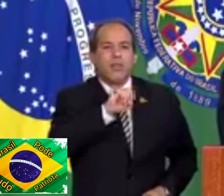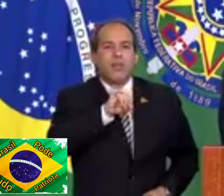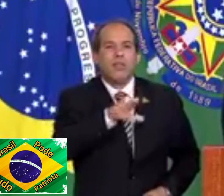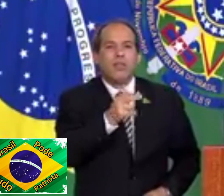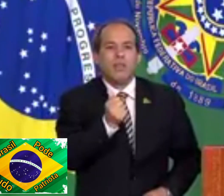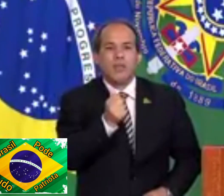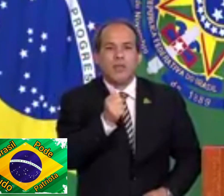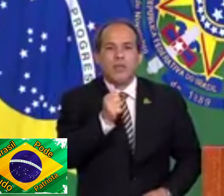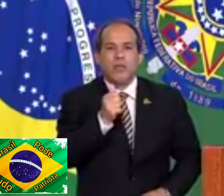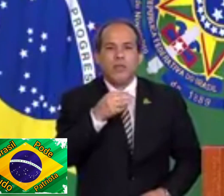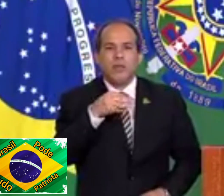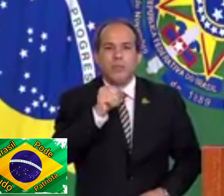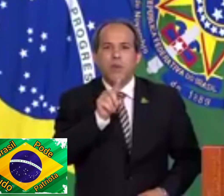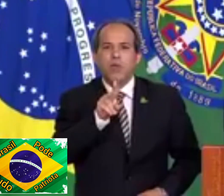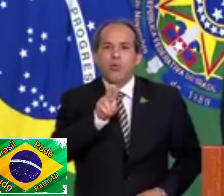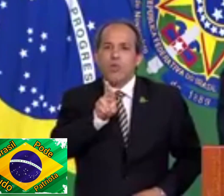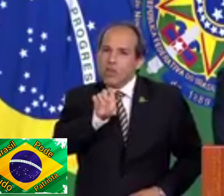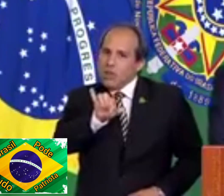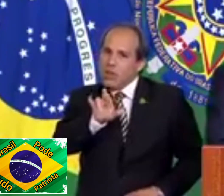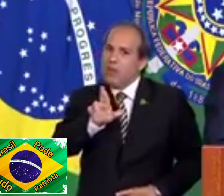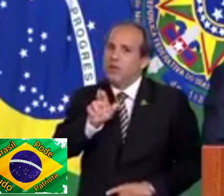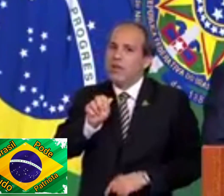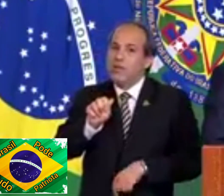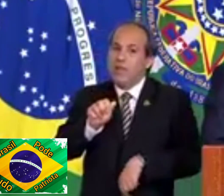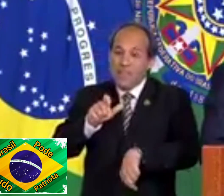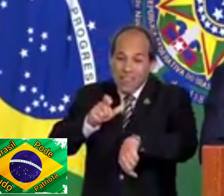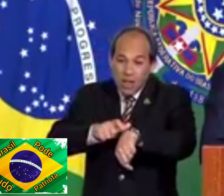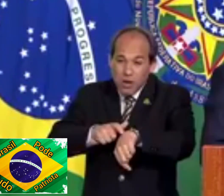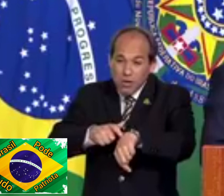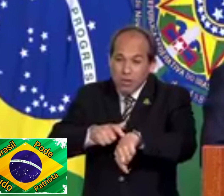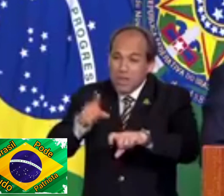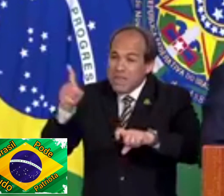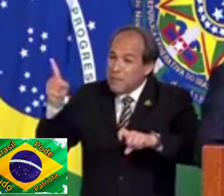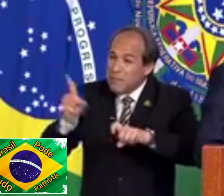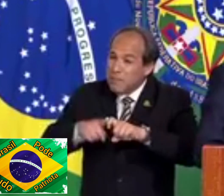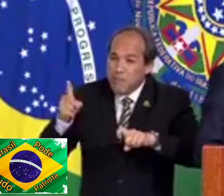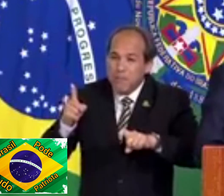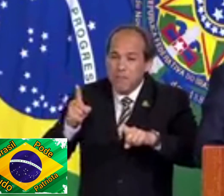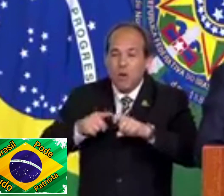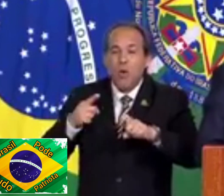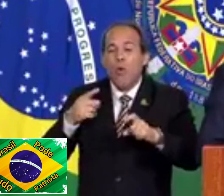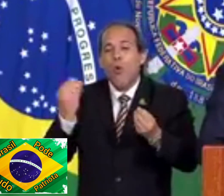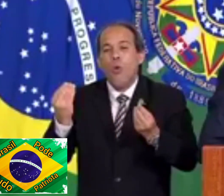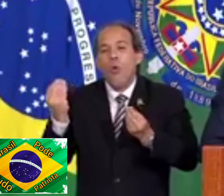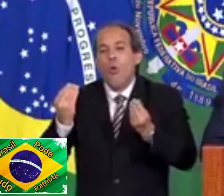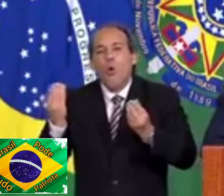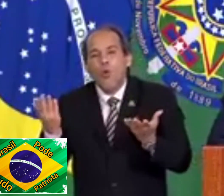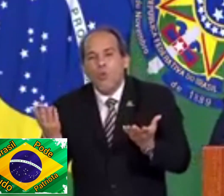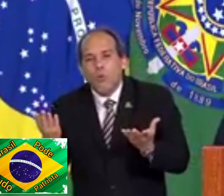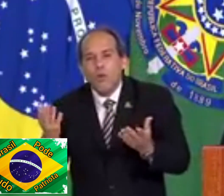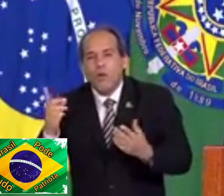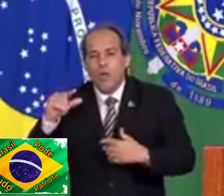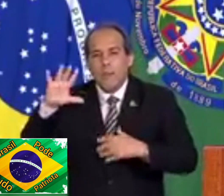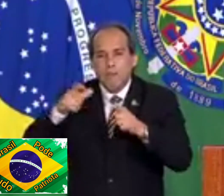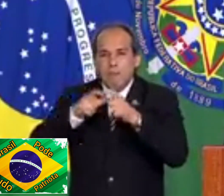Num primeiro momento, com toda certeza, a maioria pensa em Deus.